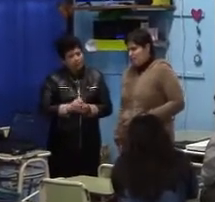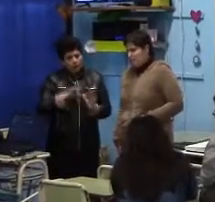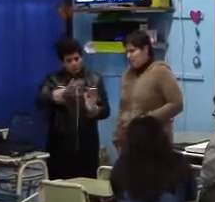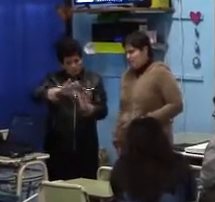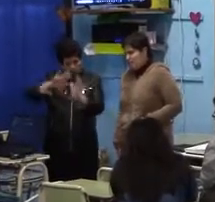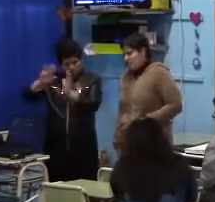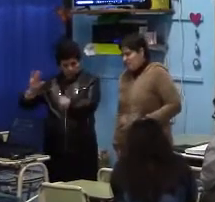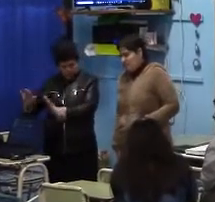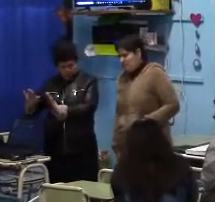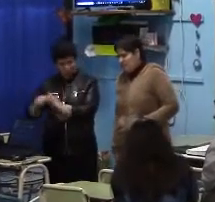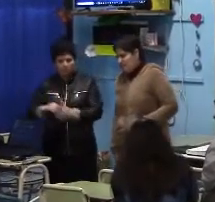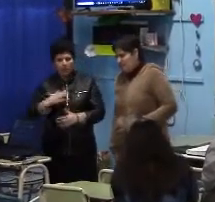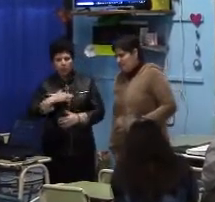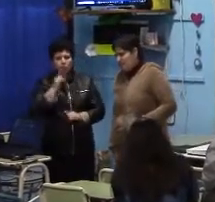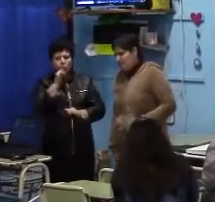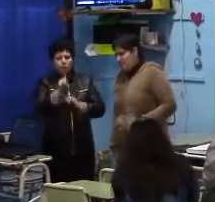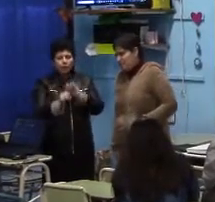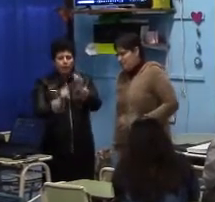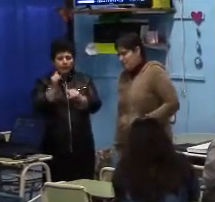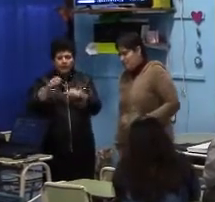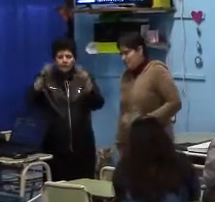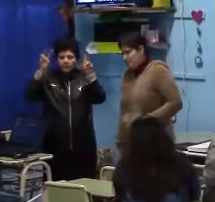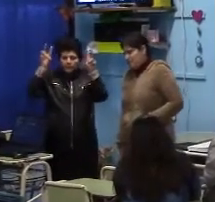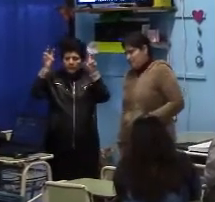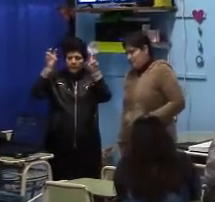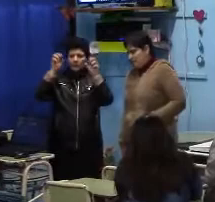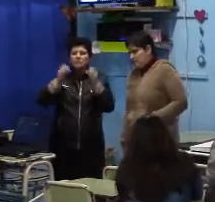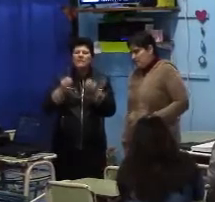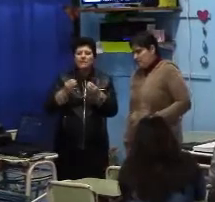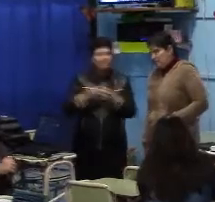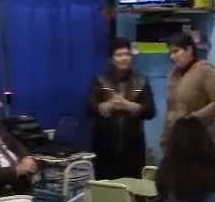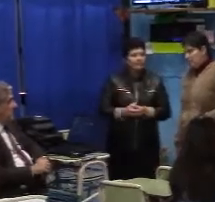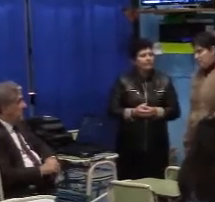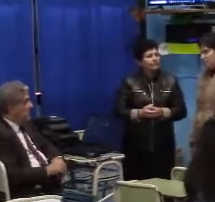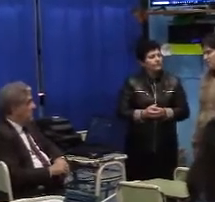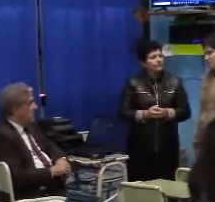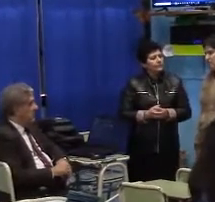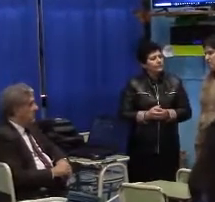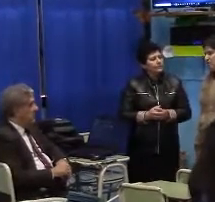quería enfatizar yo era el tema de